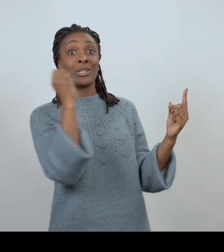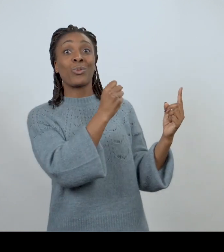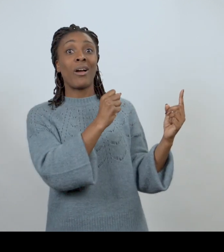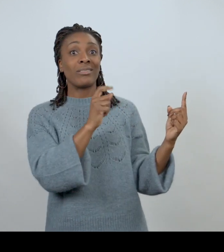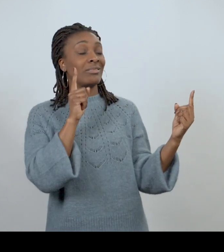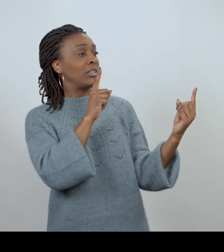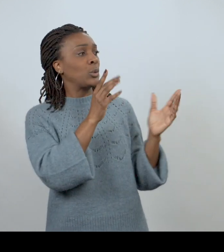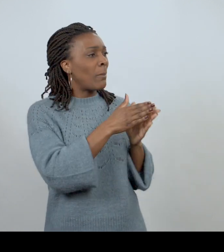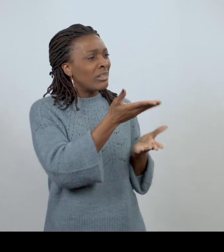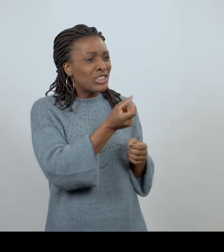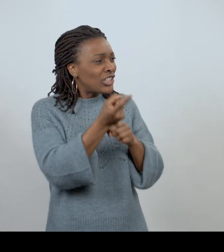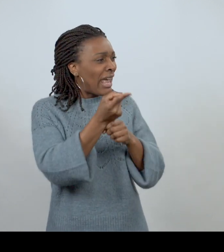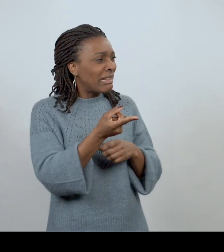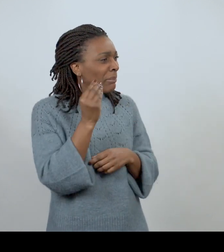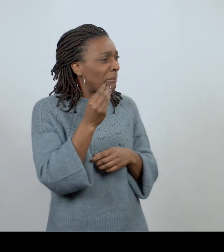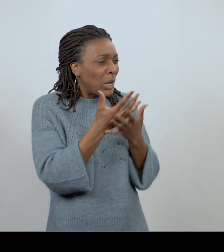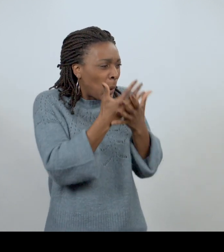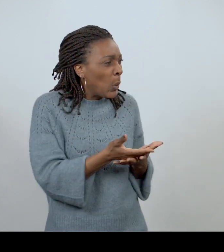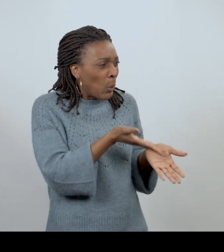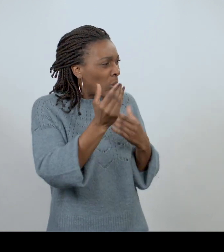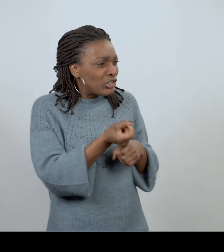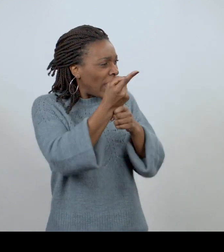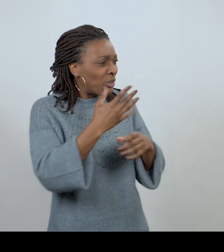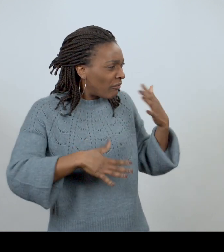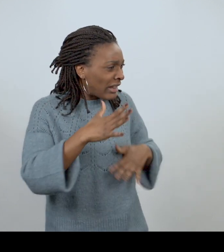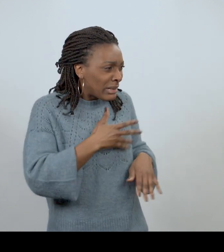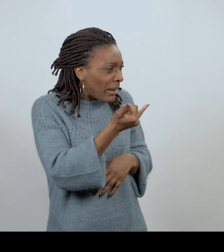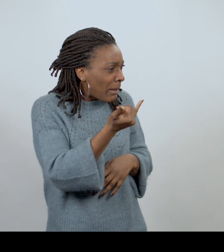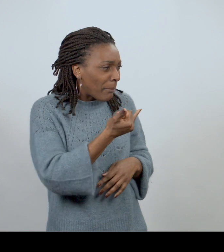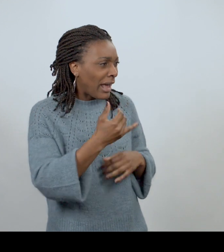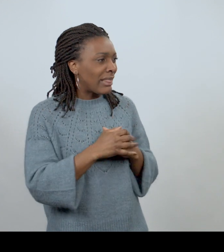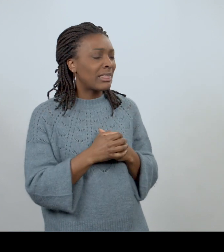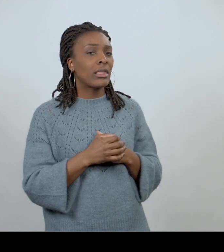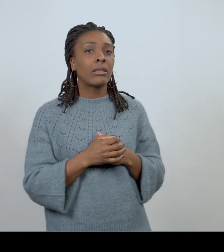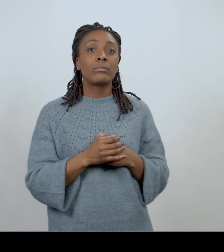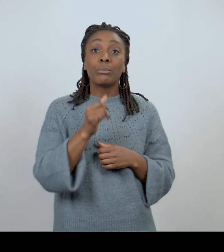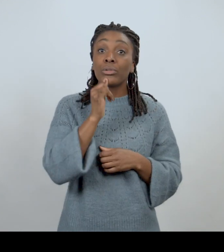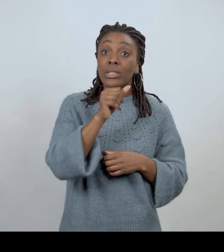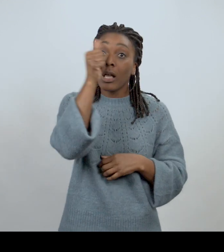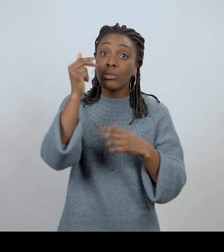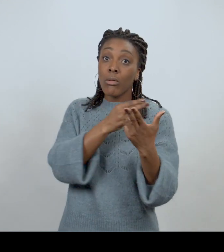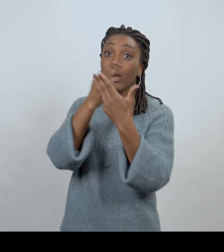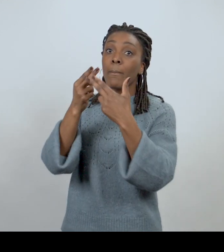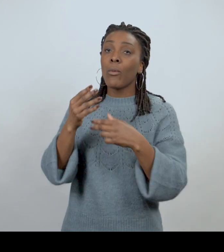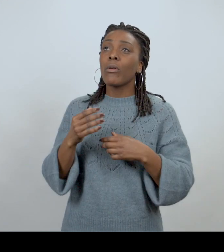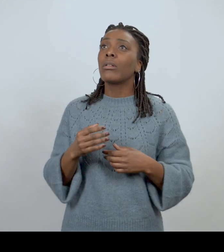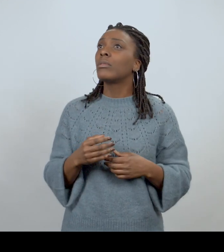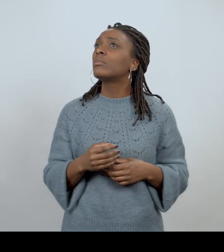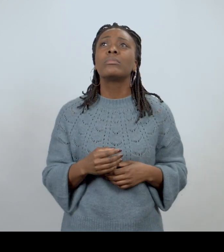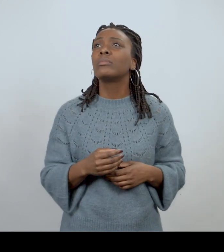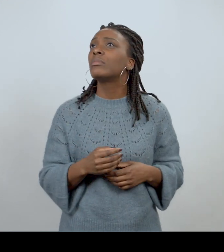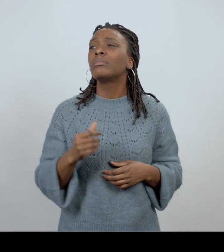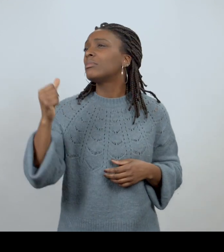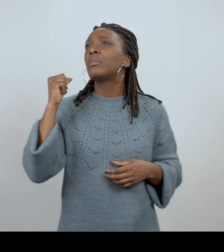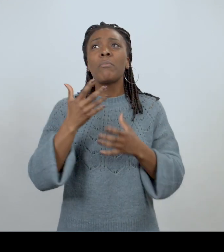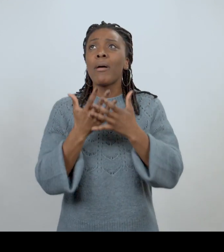jeter le bébé mort pour qu'il ne se fatigue pas. Le petit garçon lui répondit, « Mais il